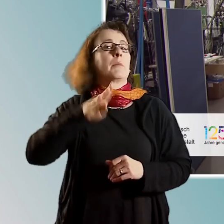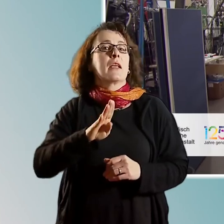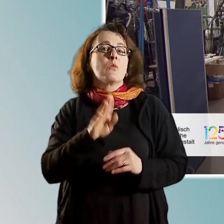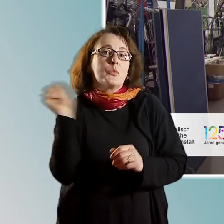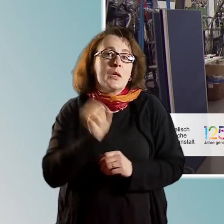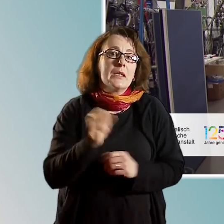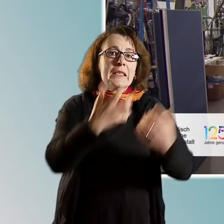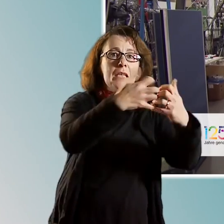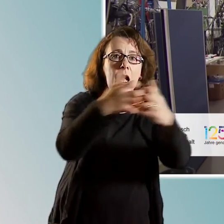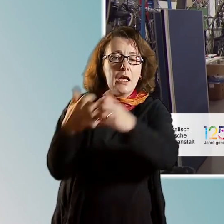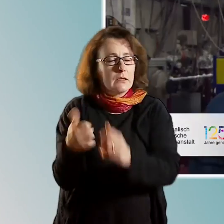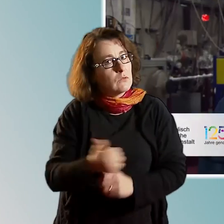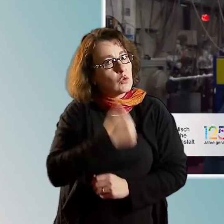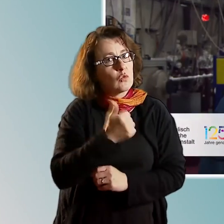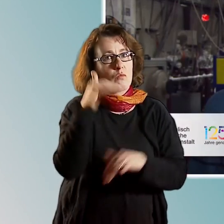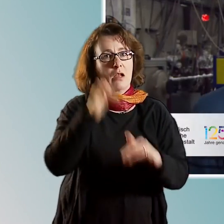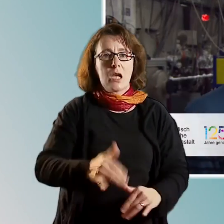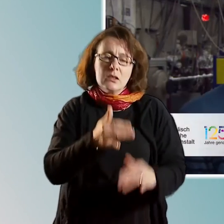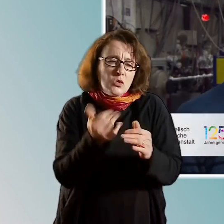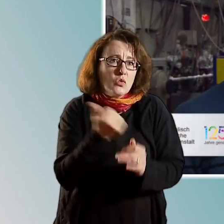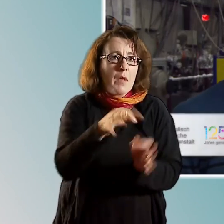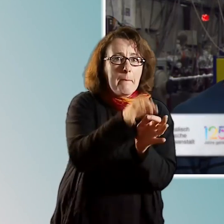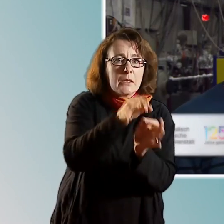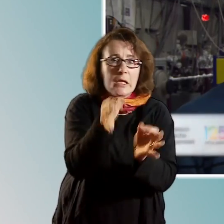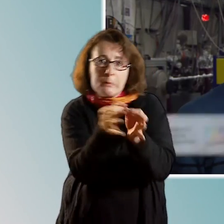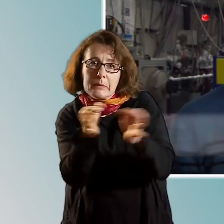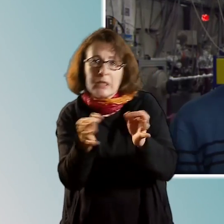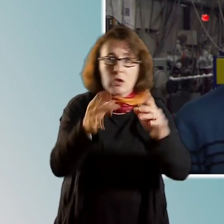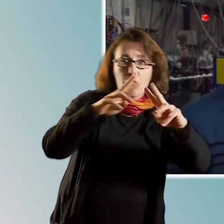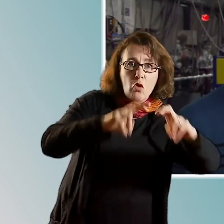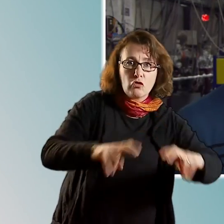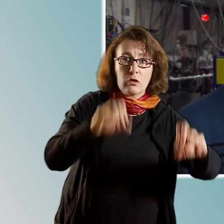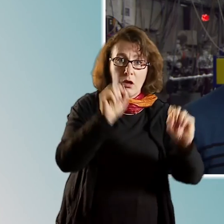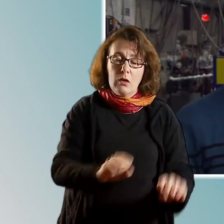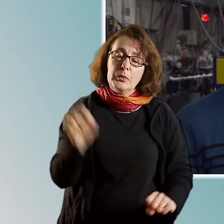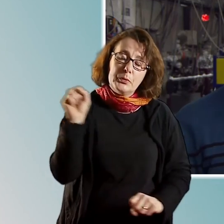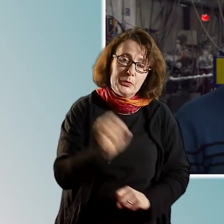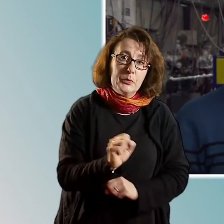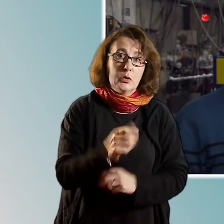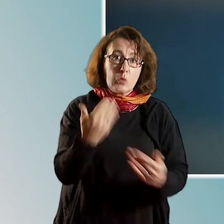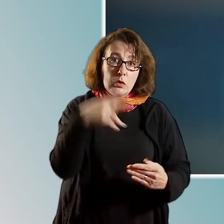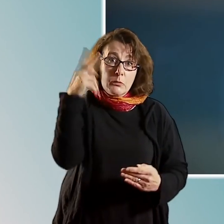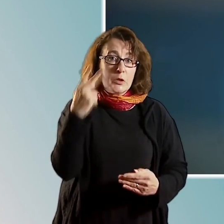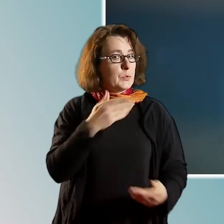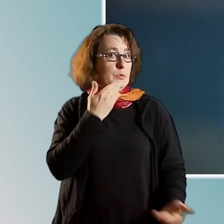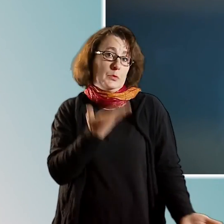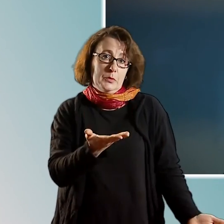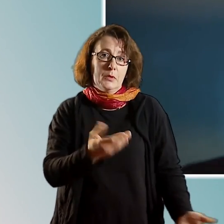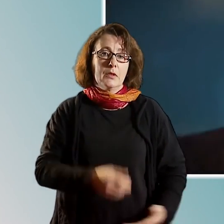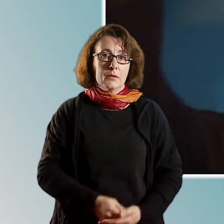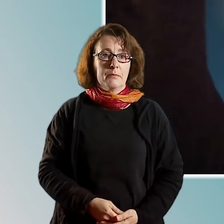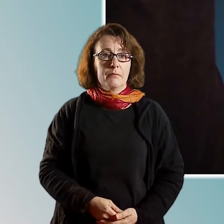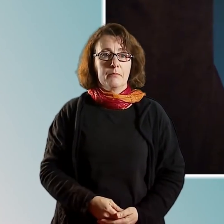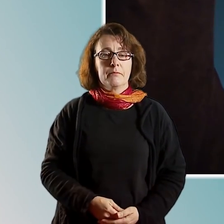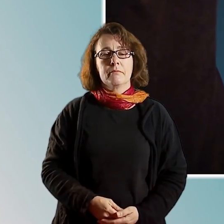exzellentes Equipment, mit dem man super Messungen und Forschung betreiben kann. Das ist wirklich nicht gerade eine Selbstverständlichkeit. Also